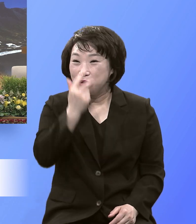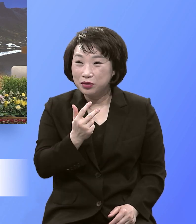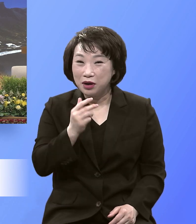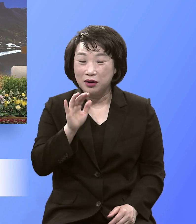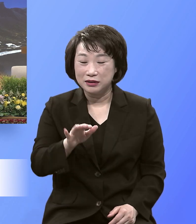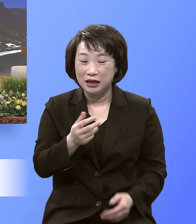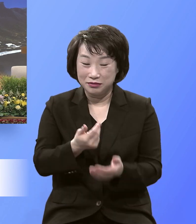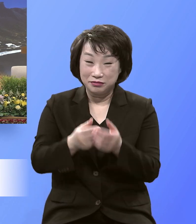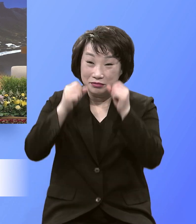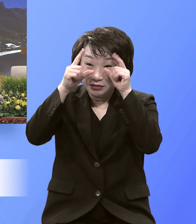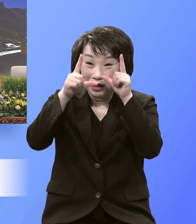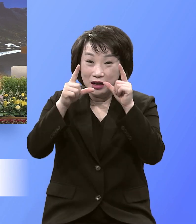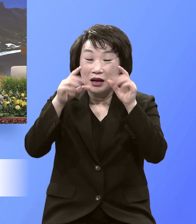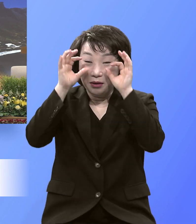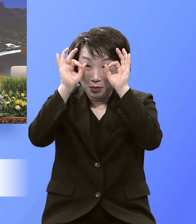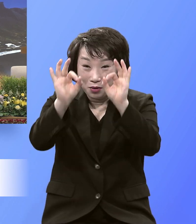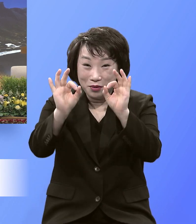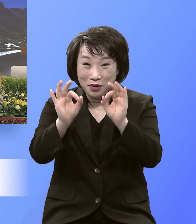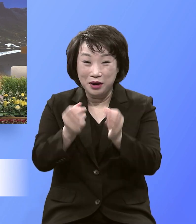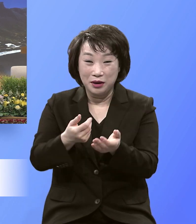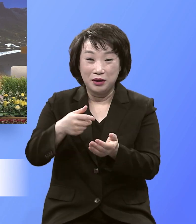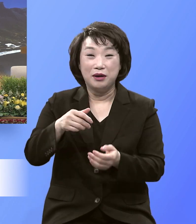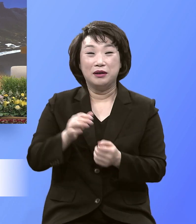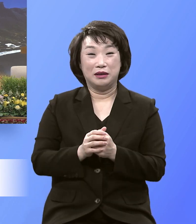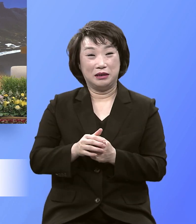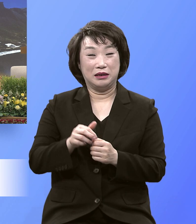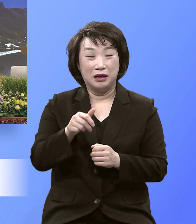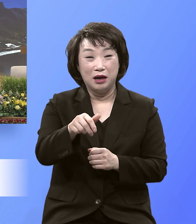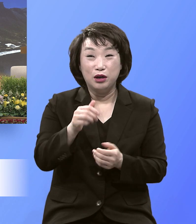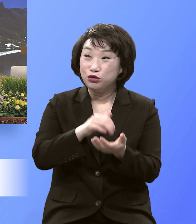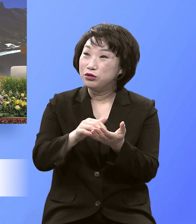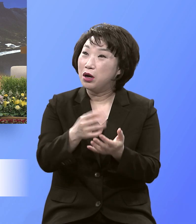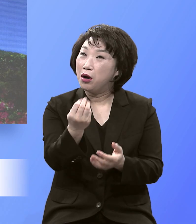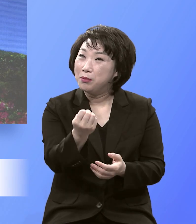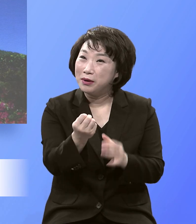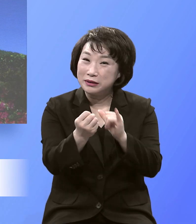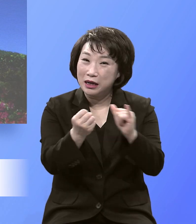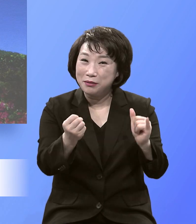얼마나 눈을 뜨고 봤는지 난 숫자 파악이 안 돼요.